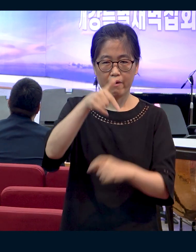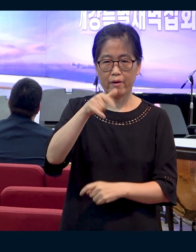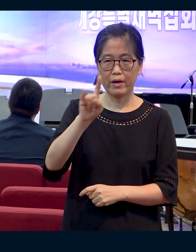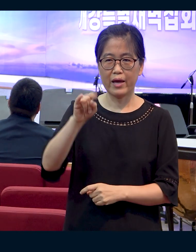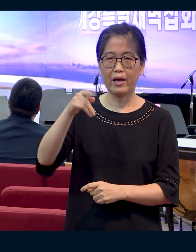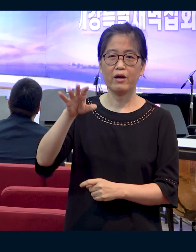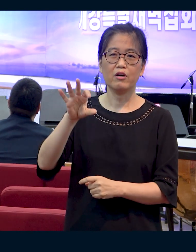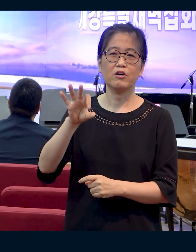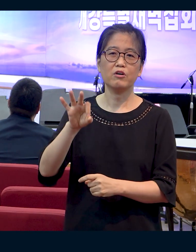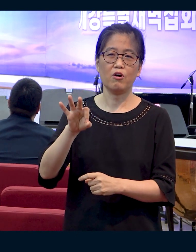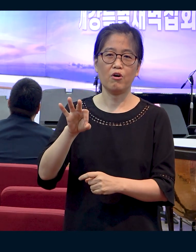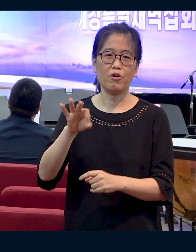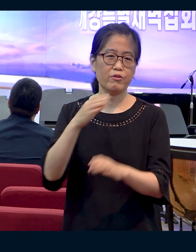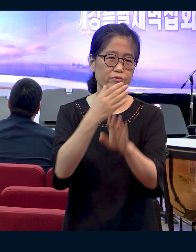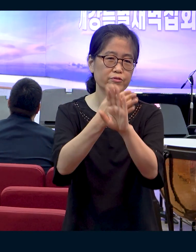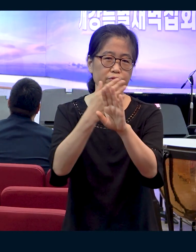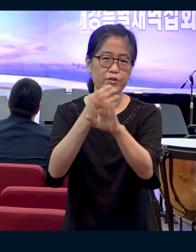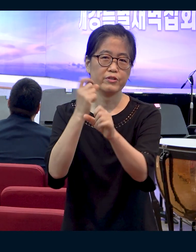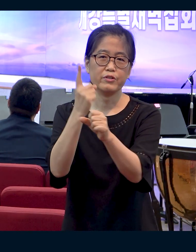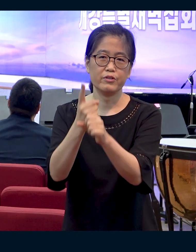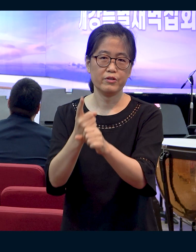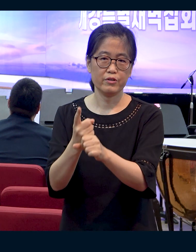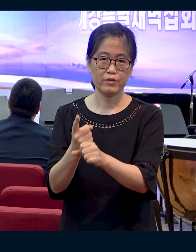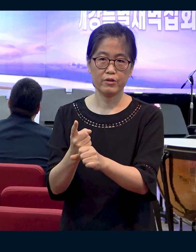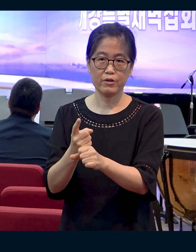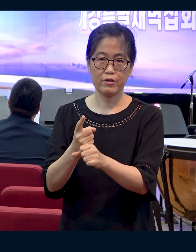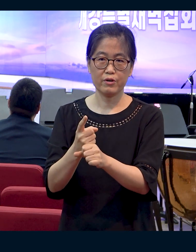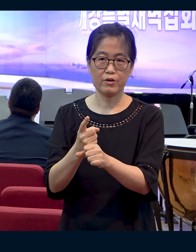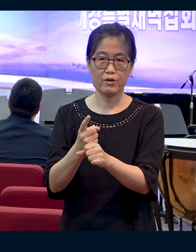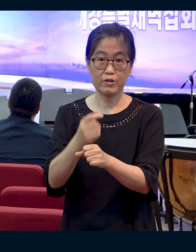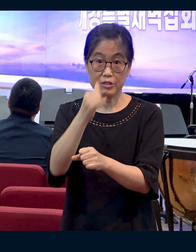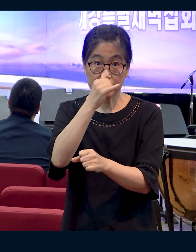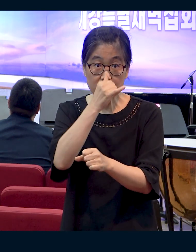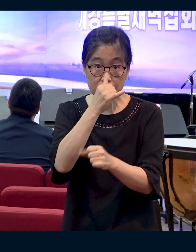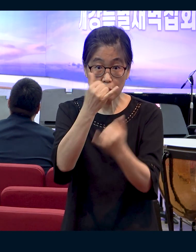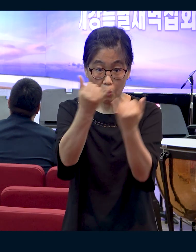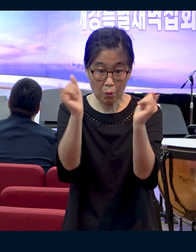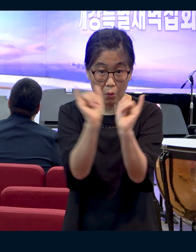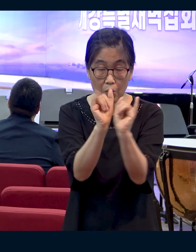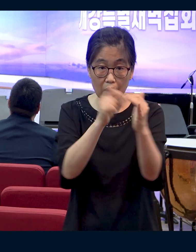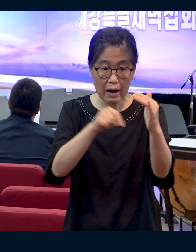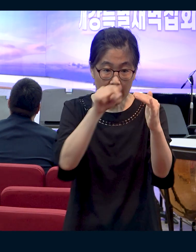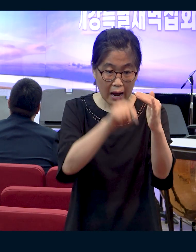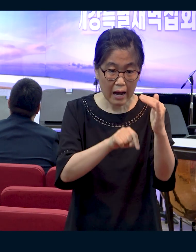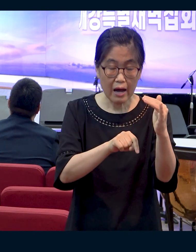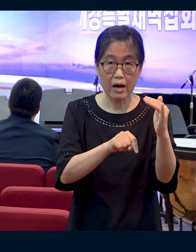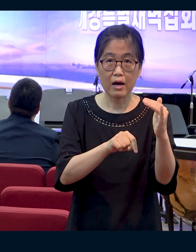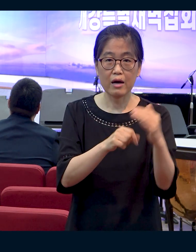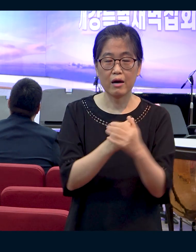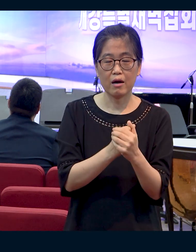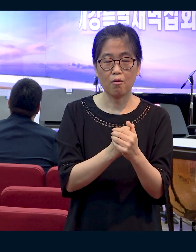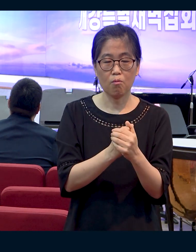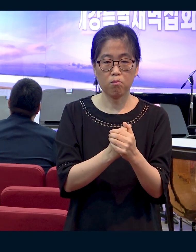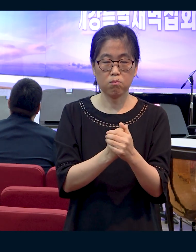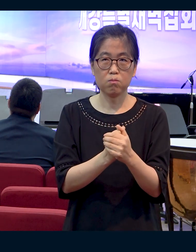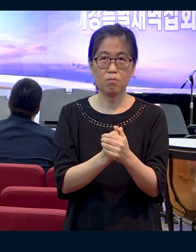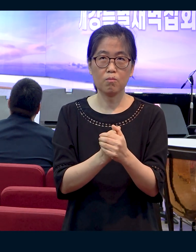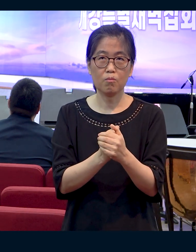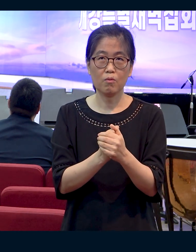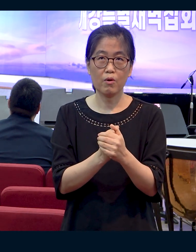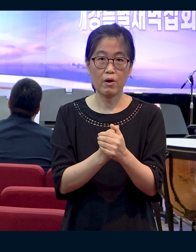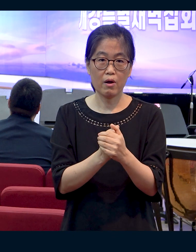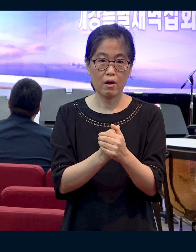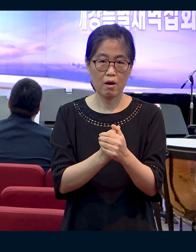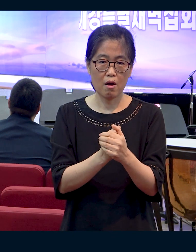개성이라고 그럽니다. 다 다르잖아요. 이게 개성이에요. 근데 이제 그 개성이 쉽지 않아요.